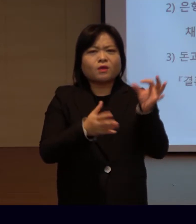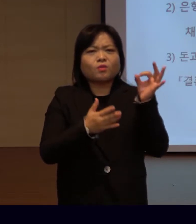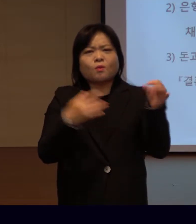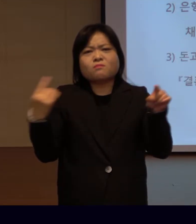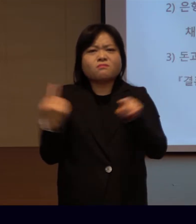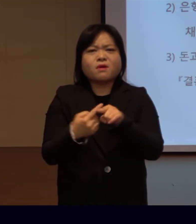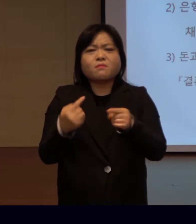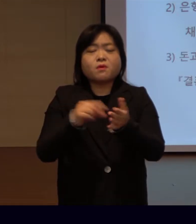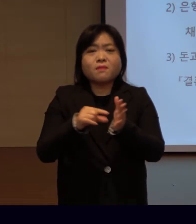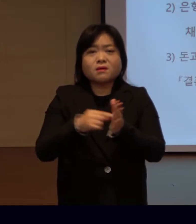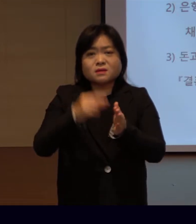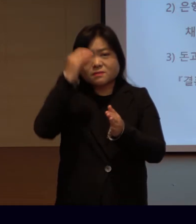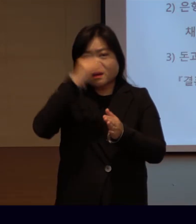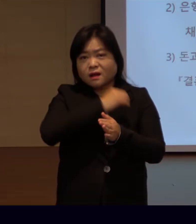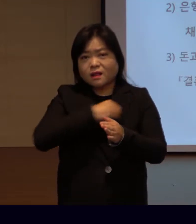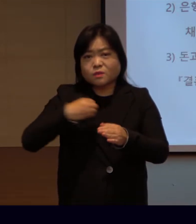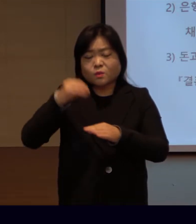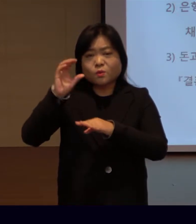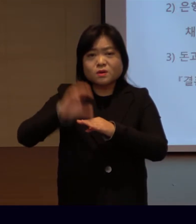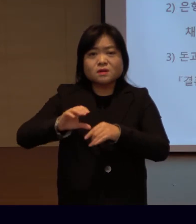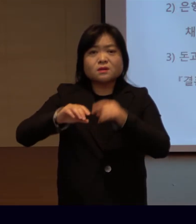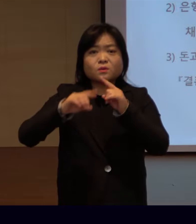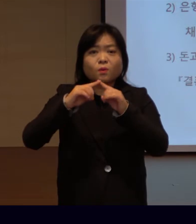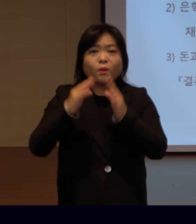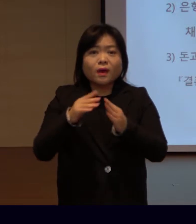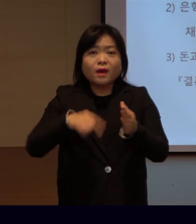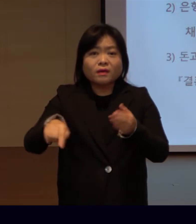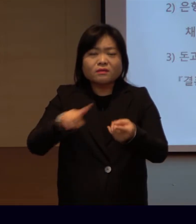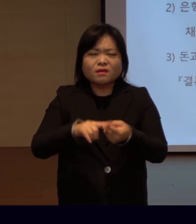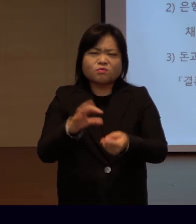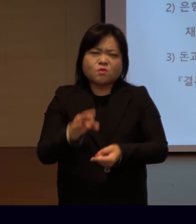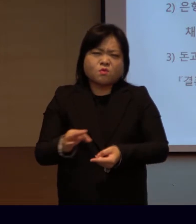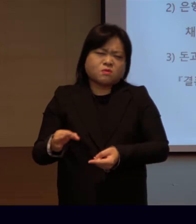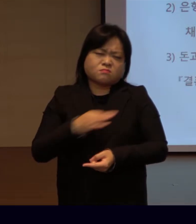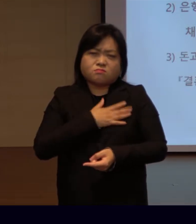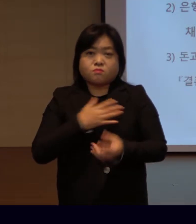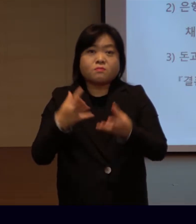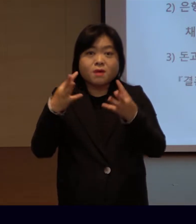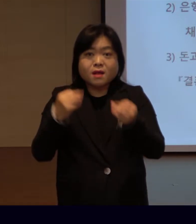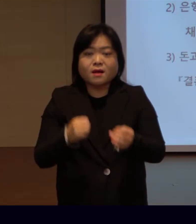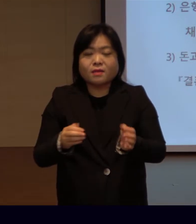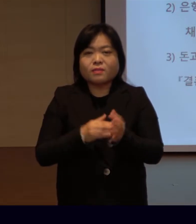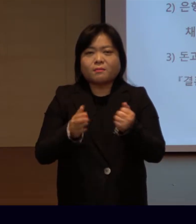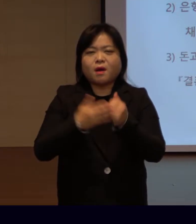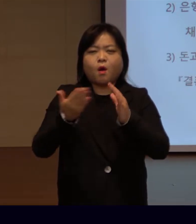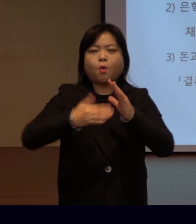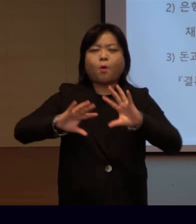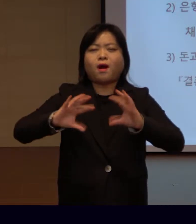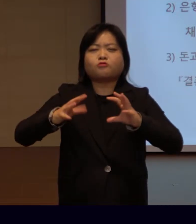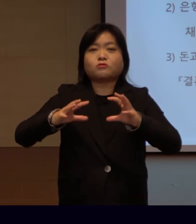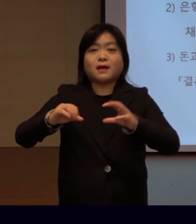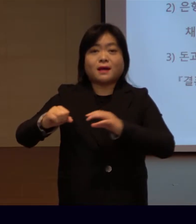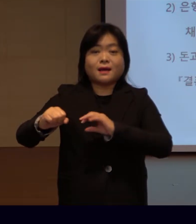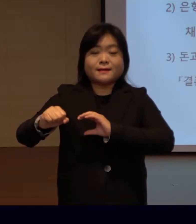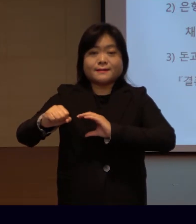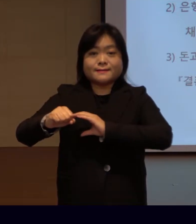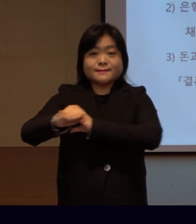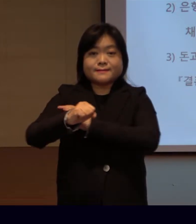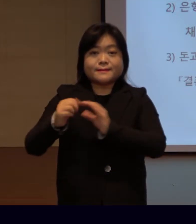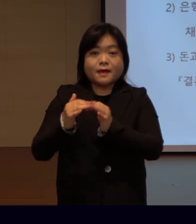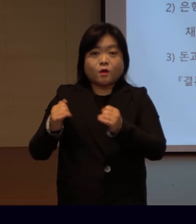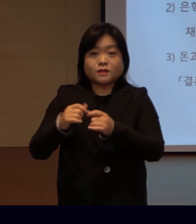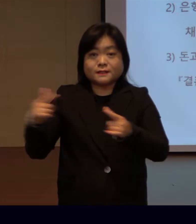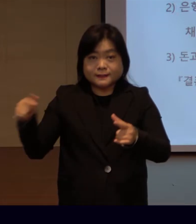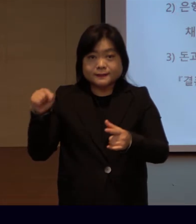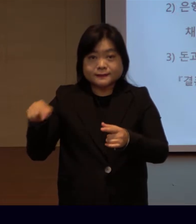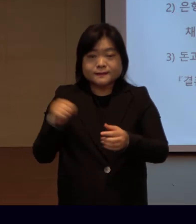정도로 교회 재산이 엄청 많았고, 그래서 공화국 세력, 혁명 세력들은 말하자면 그들이